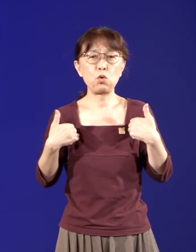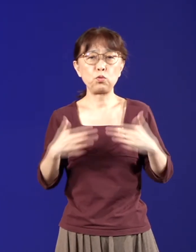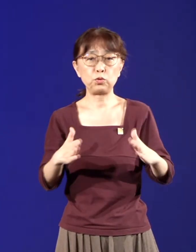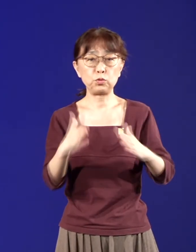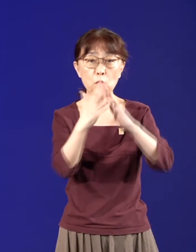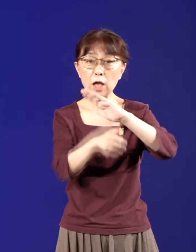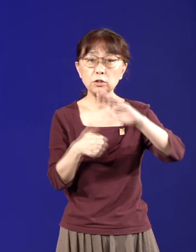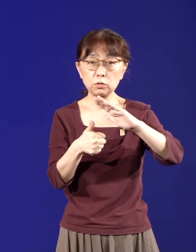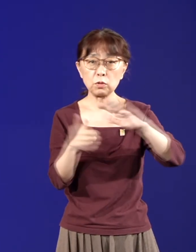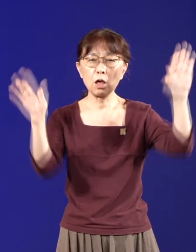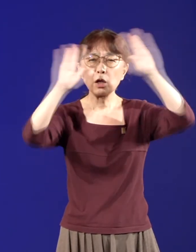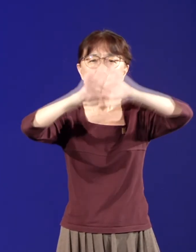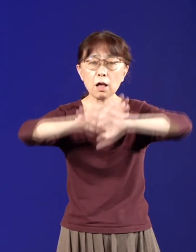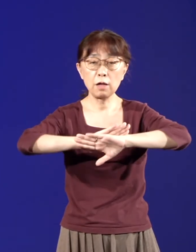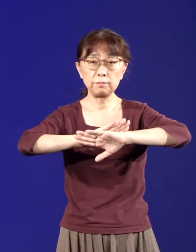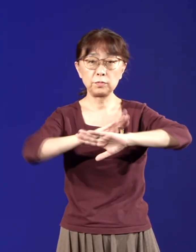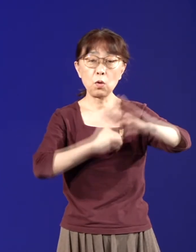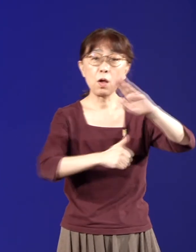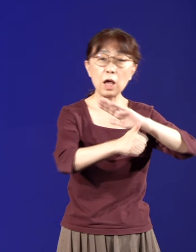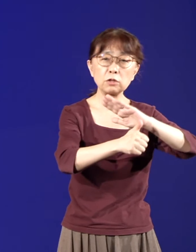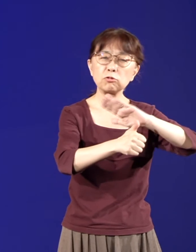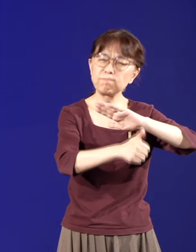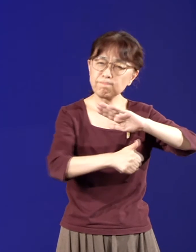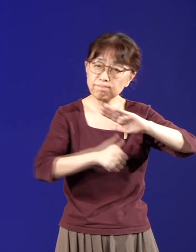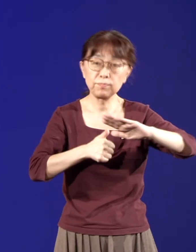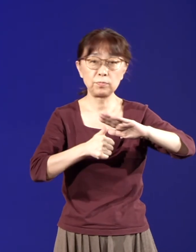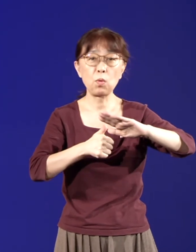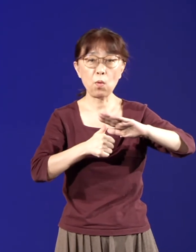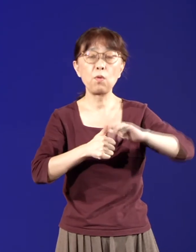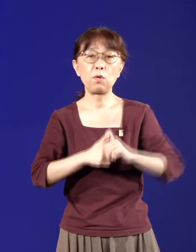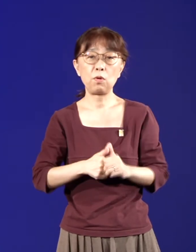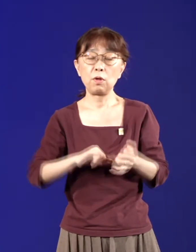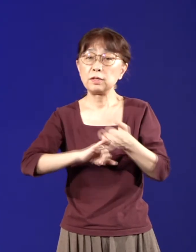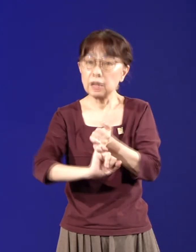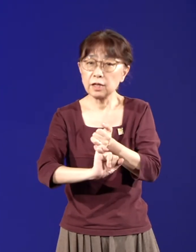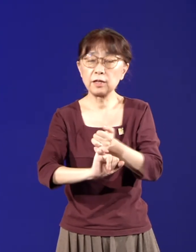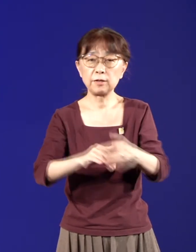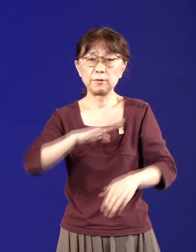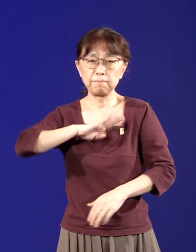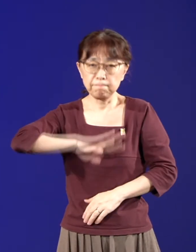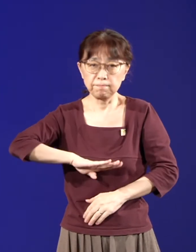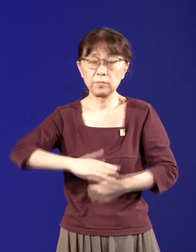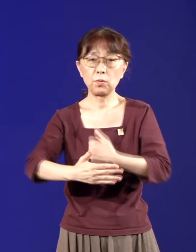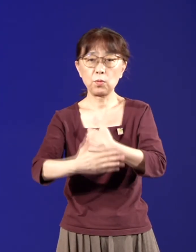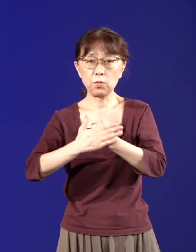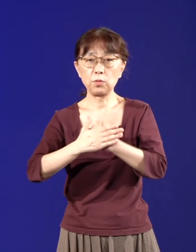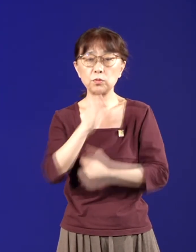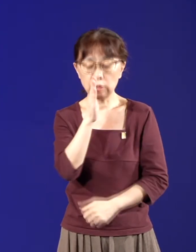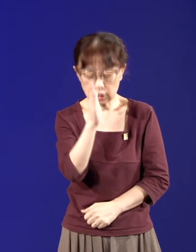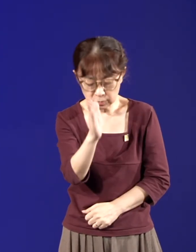夜間の外出、こういったことについてもですね、ぜひご協力をお願いを申し上げたいと思います